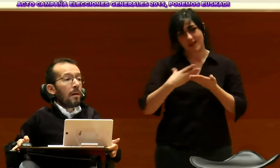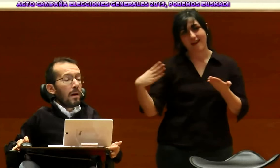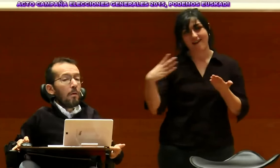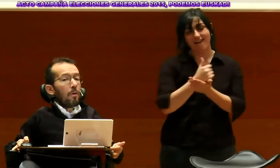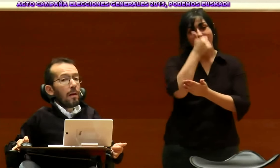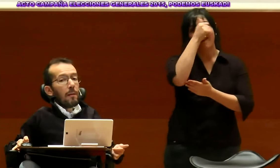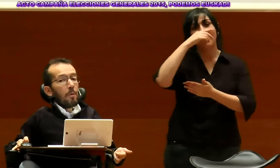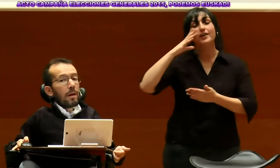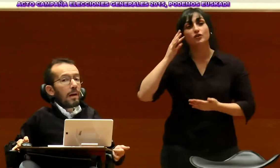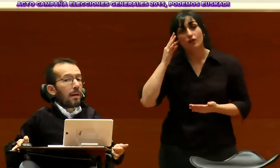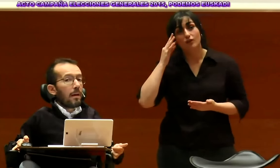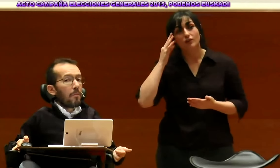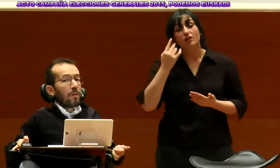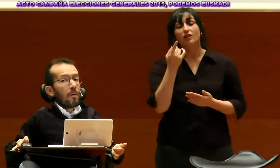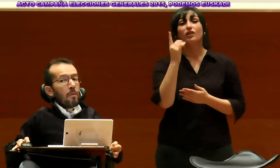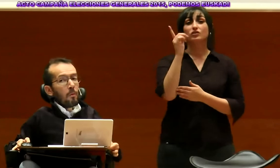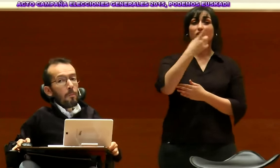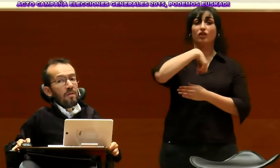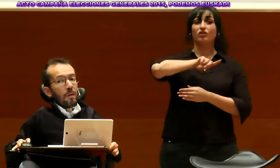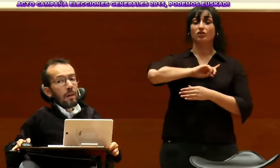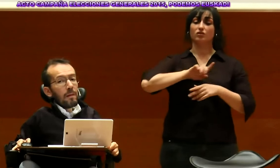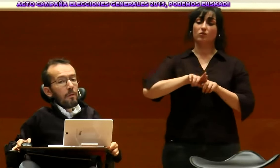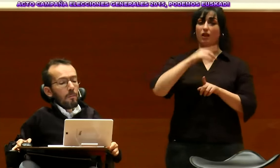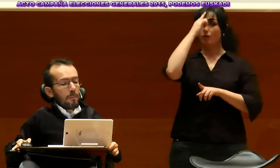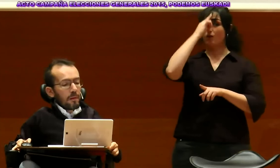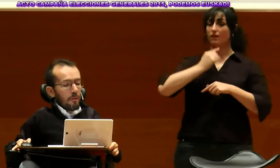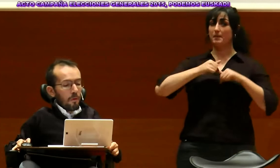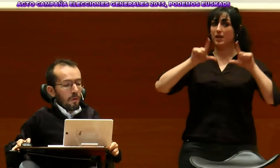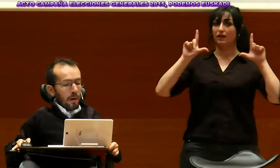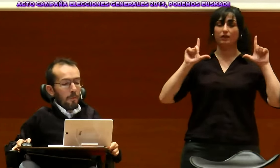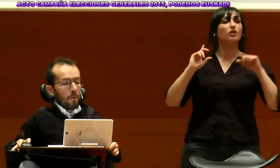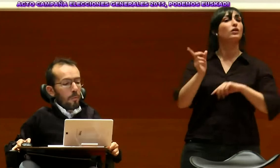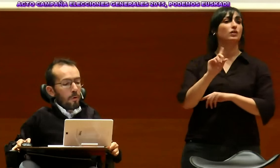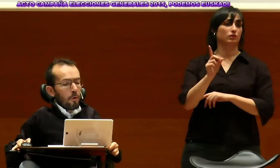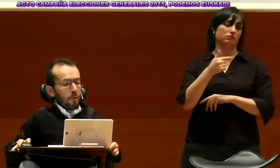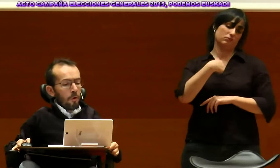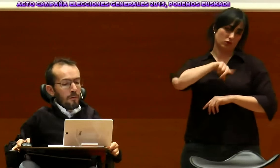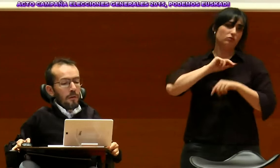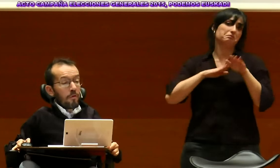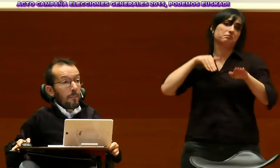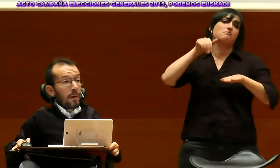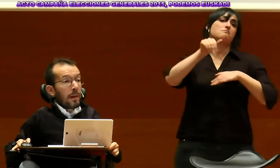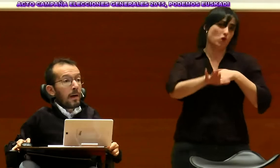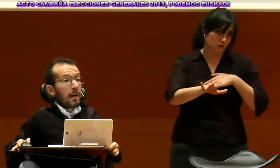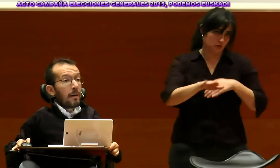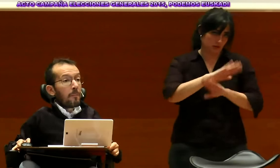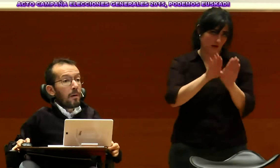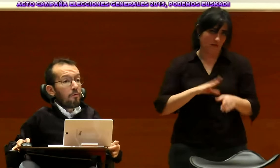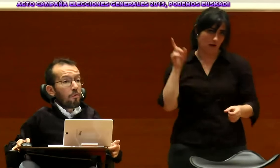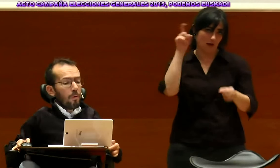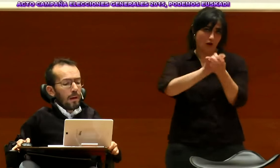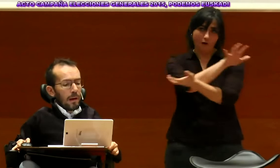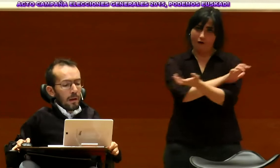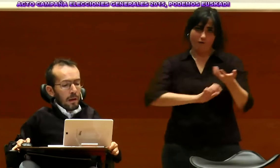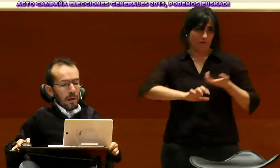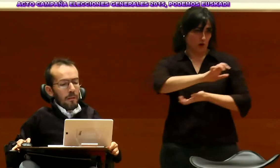solamente a los que damos la cara y hemos dado un paso adelante y nos hemos metido en un lío muy gordo, sino también a